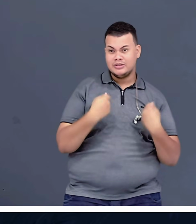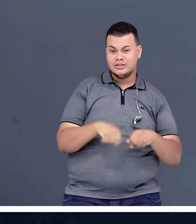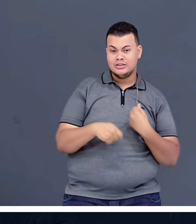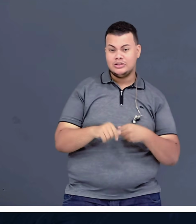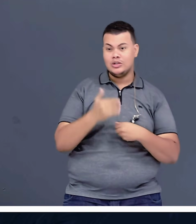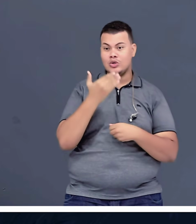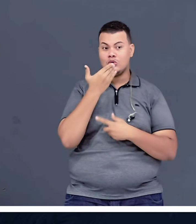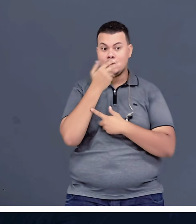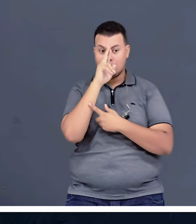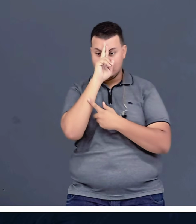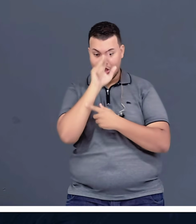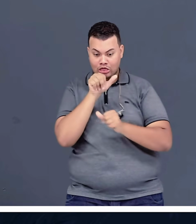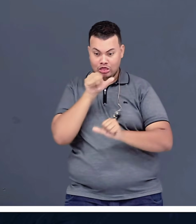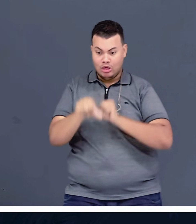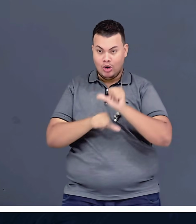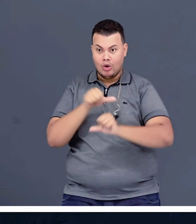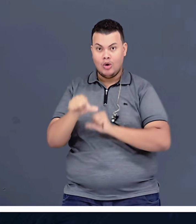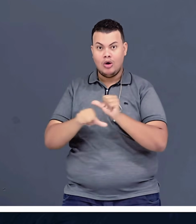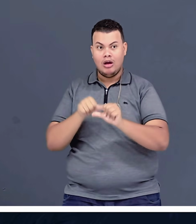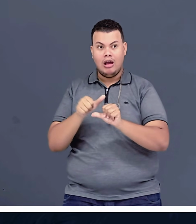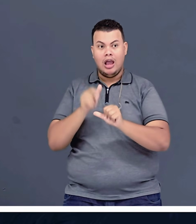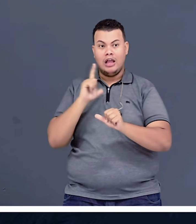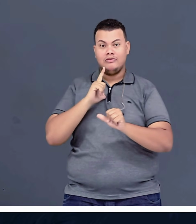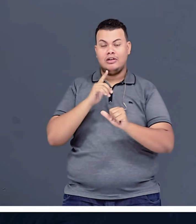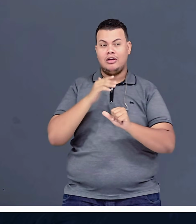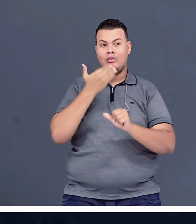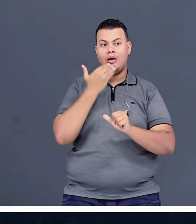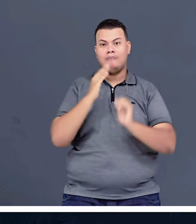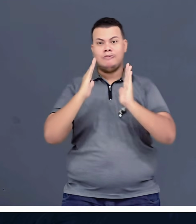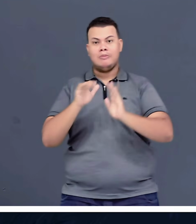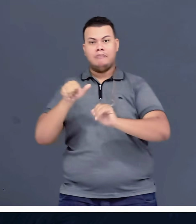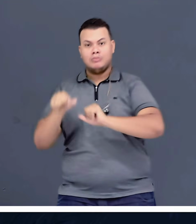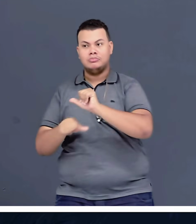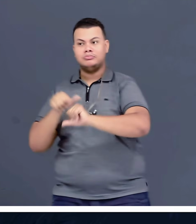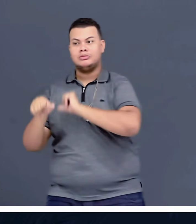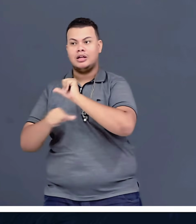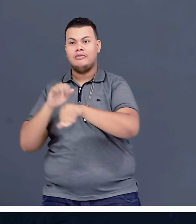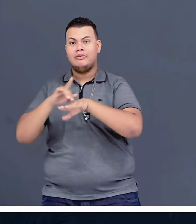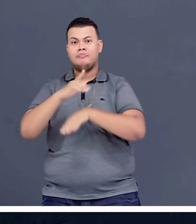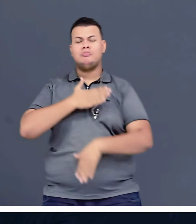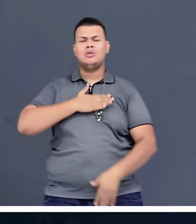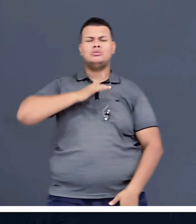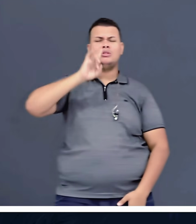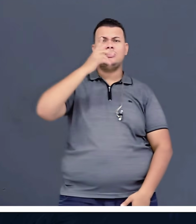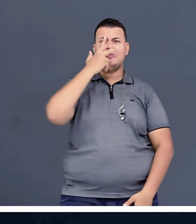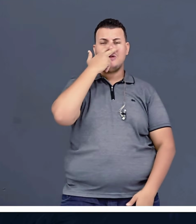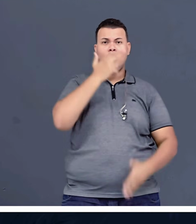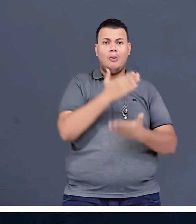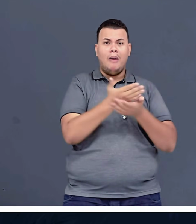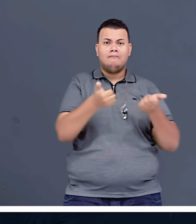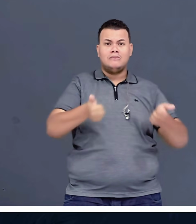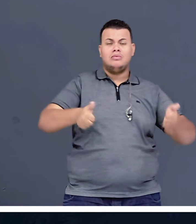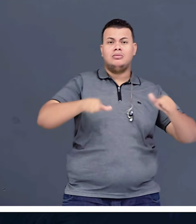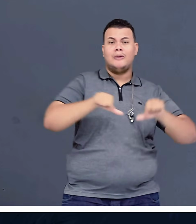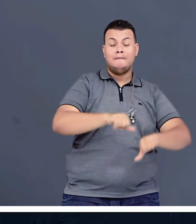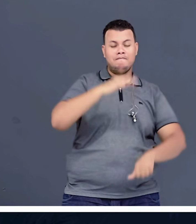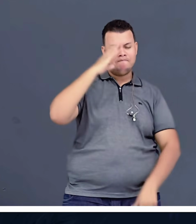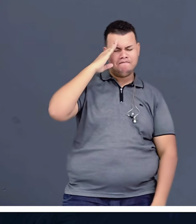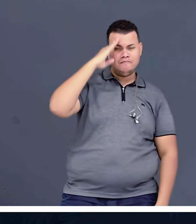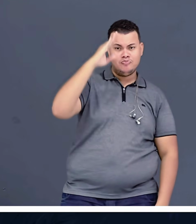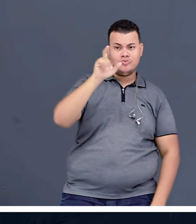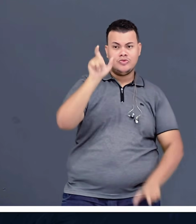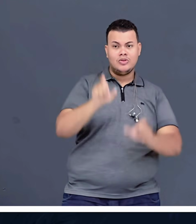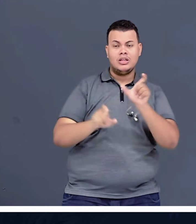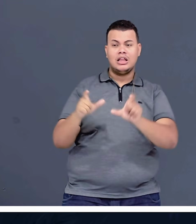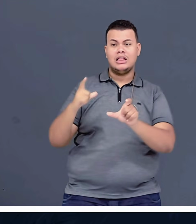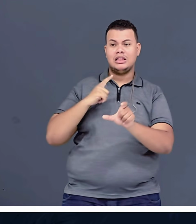o almoço pela janta. Você olhava: meu Deus, e aí? Parecia que tinha piorado, né? Principalmente você que na